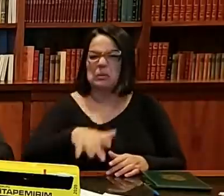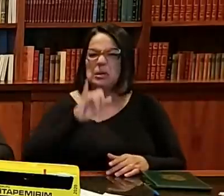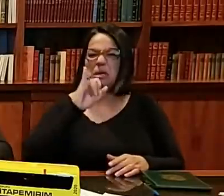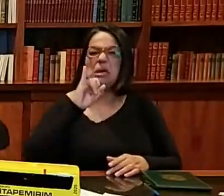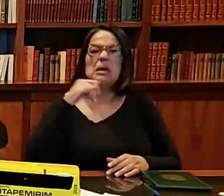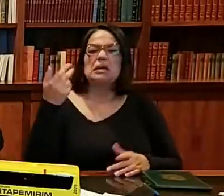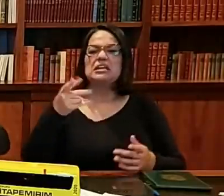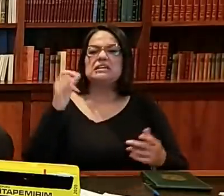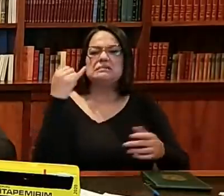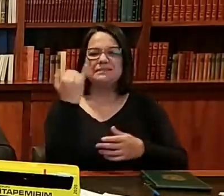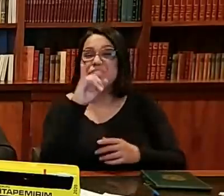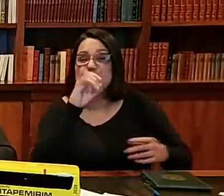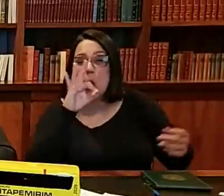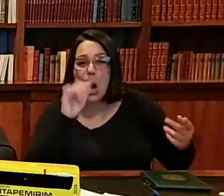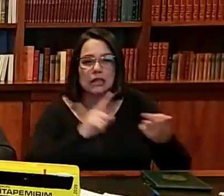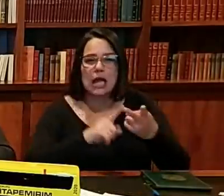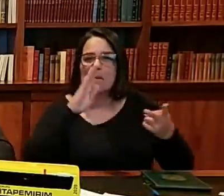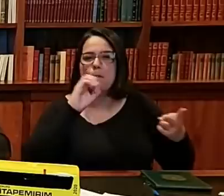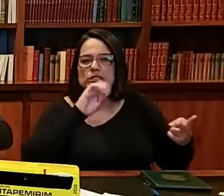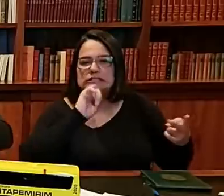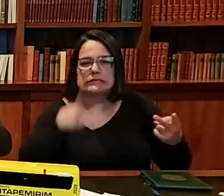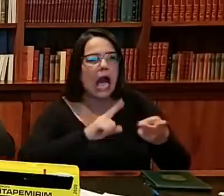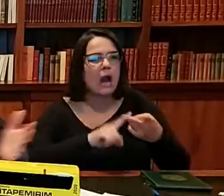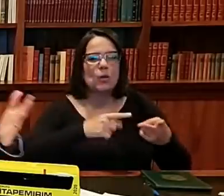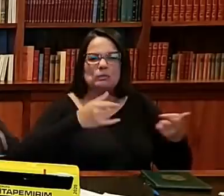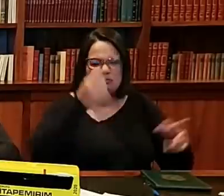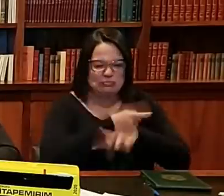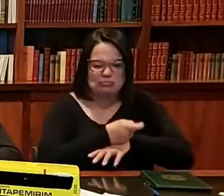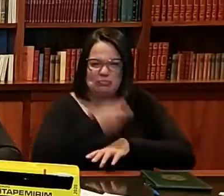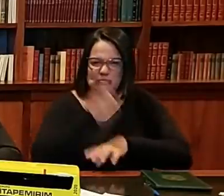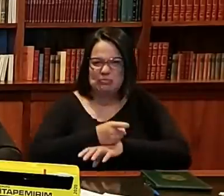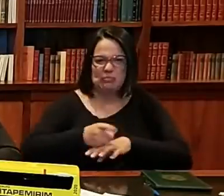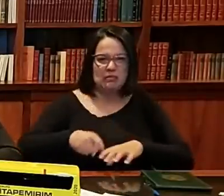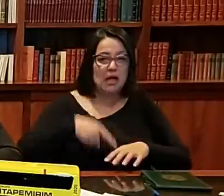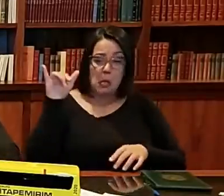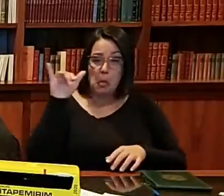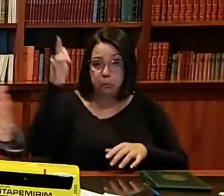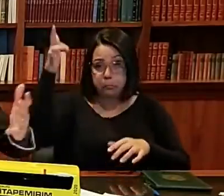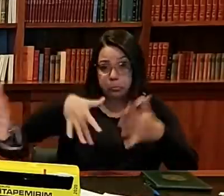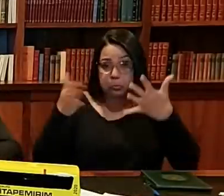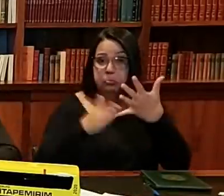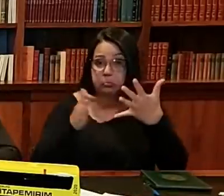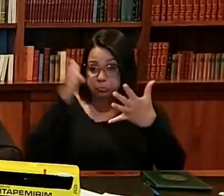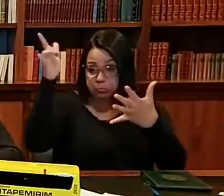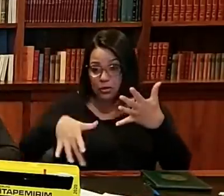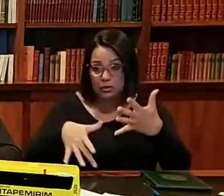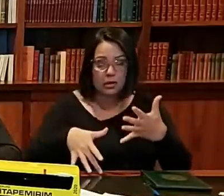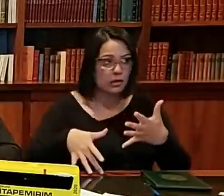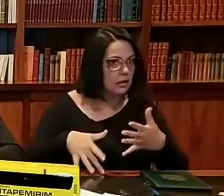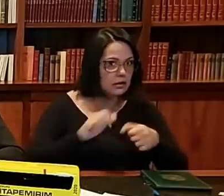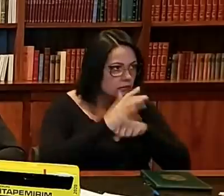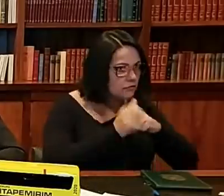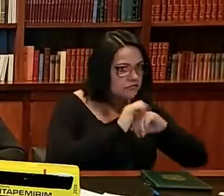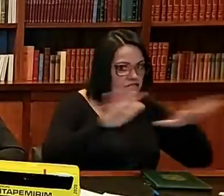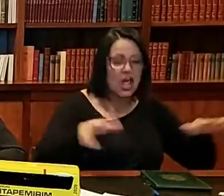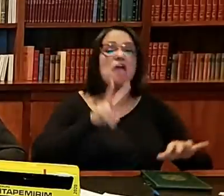idiotas, boçais, tá? Achando que vai, que manda no Estado dele. Vai tomar vacina, vai tomar você,